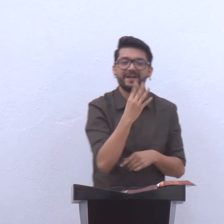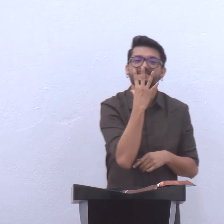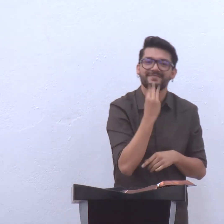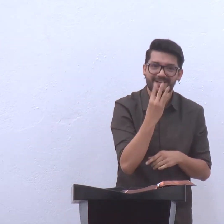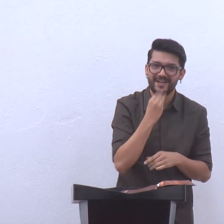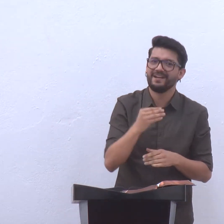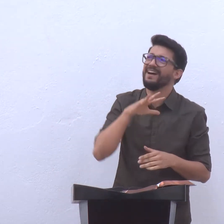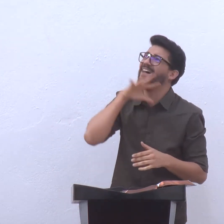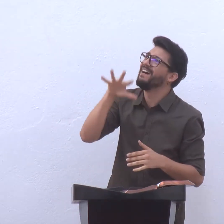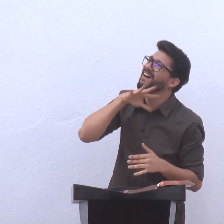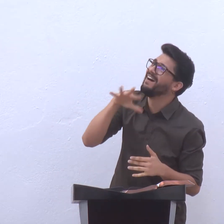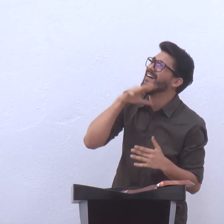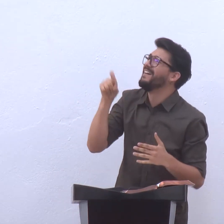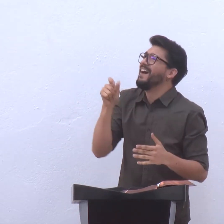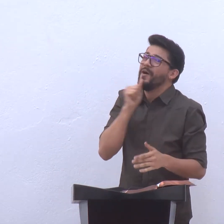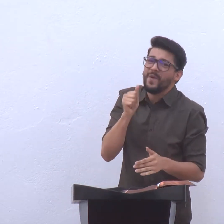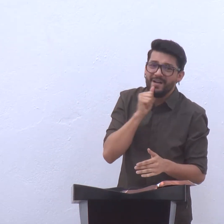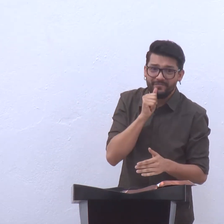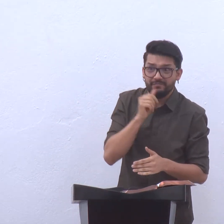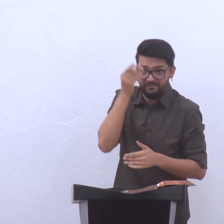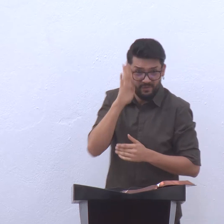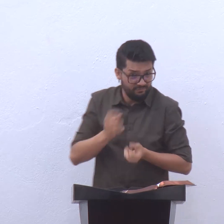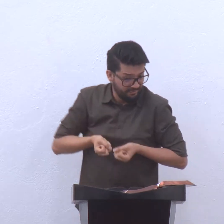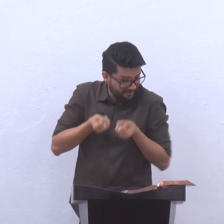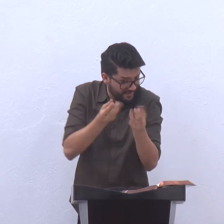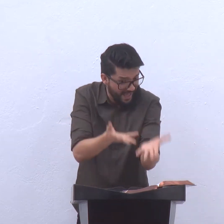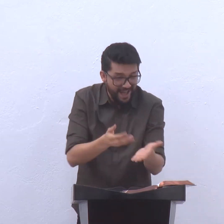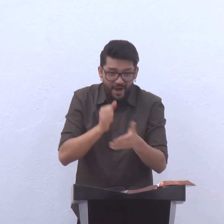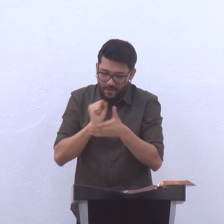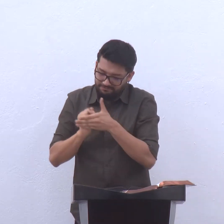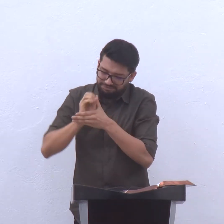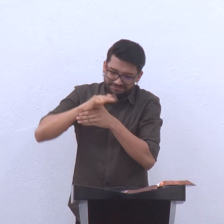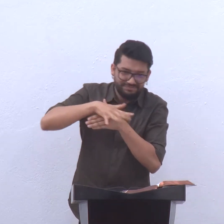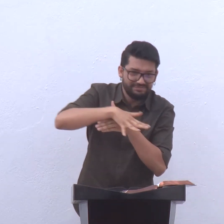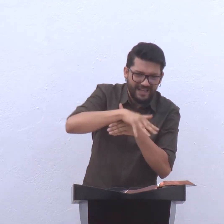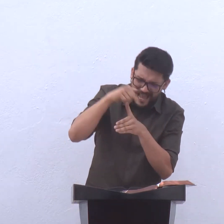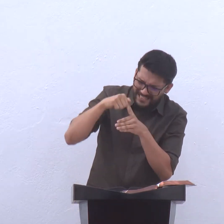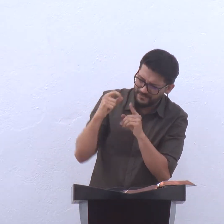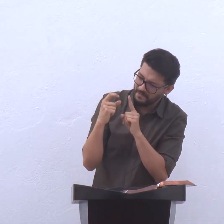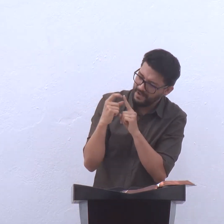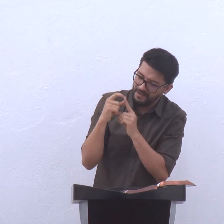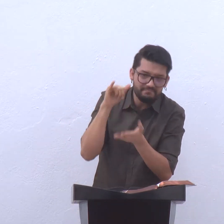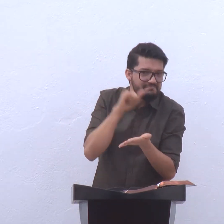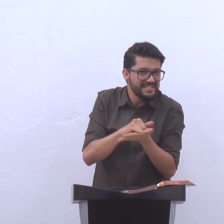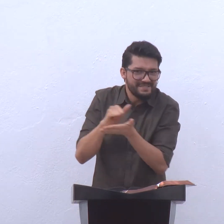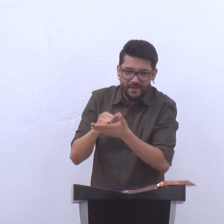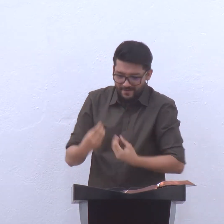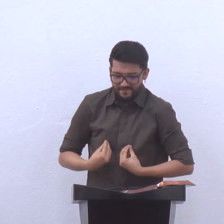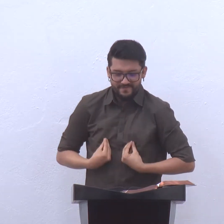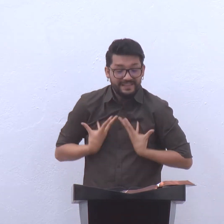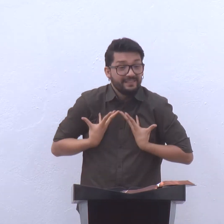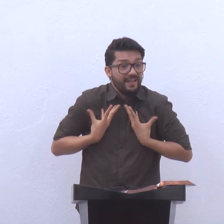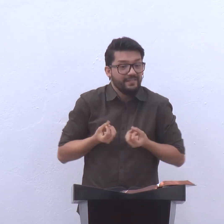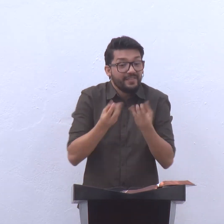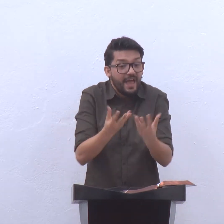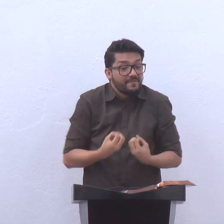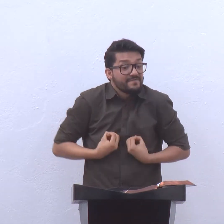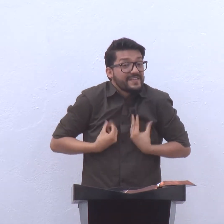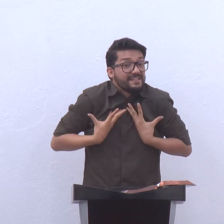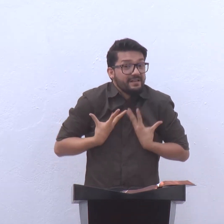Por eso, cuando el pueblo de Israel se estaba quejando de agua, Dios permite que brote agua de forma